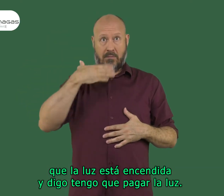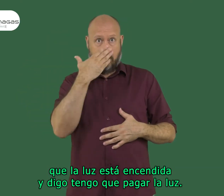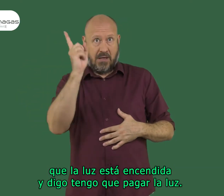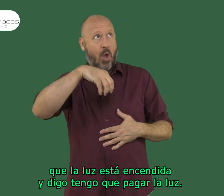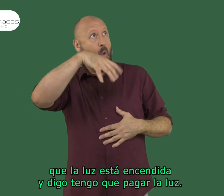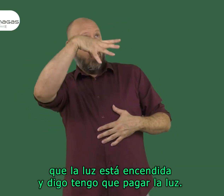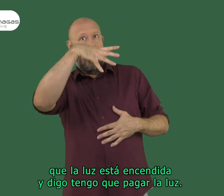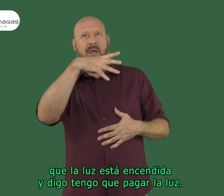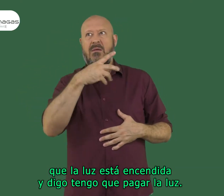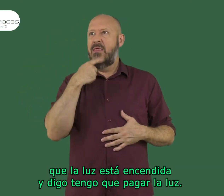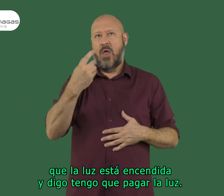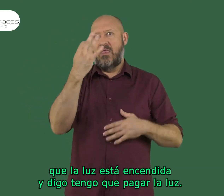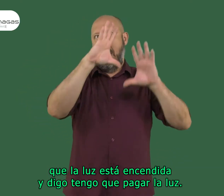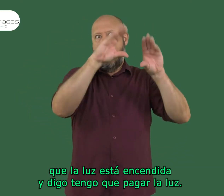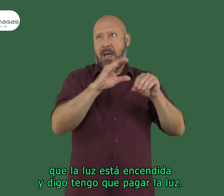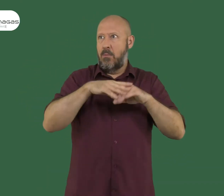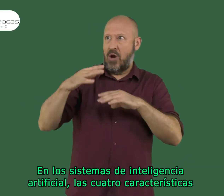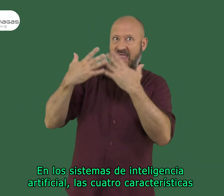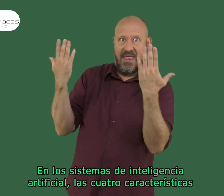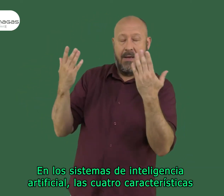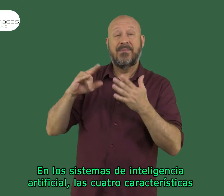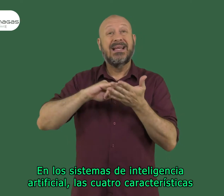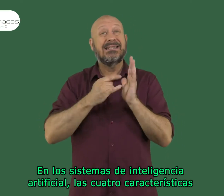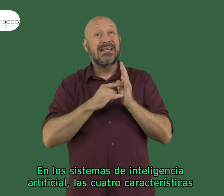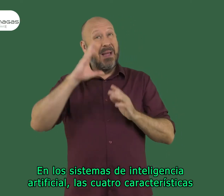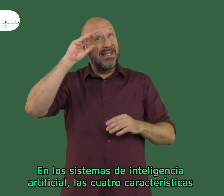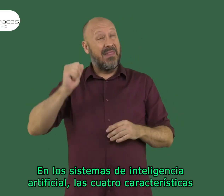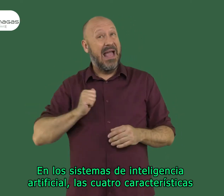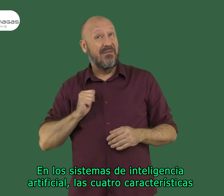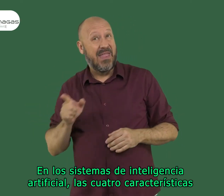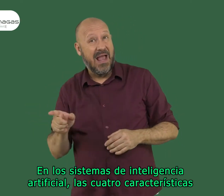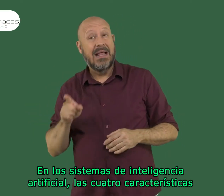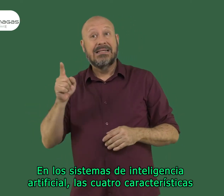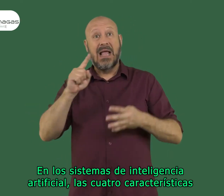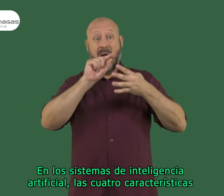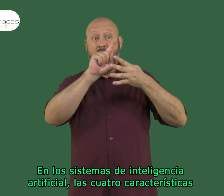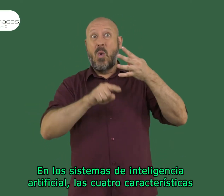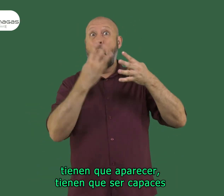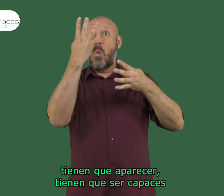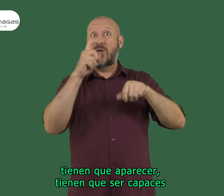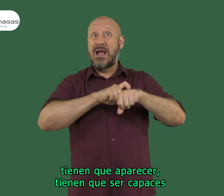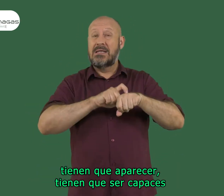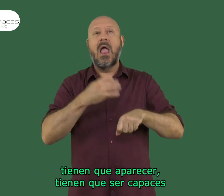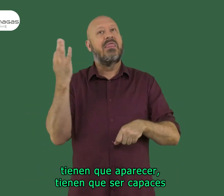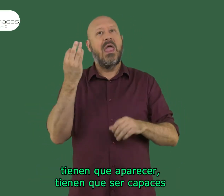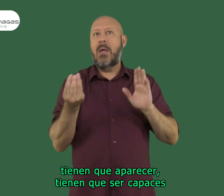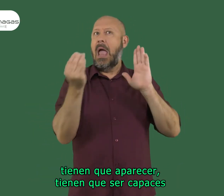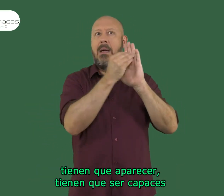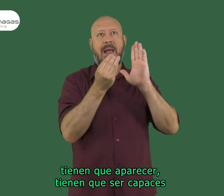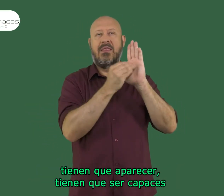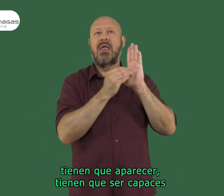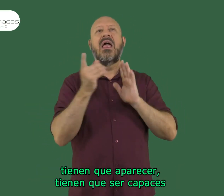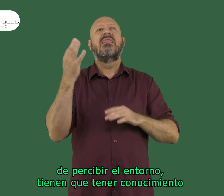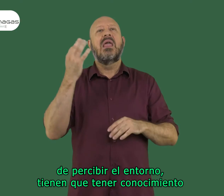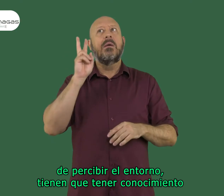reconozco que la luz está encendida y digo, tengo que apagar la luz. En los sistemas de inteligencia artificial, estas 4 características tienen que aparecer. Tienen que